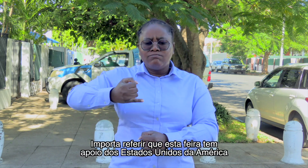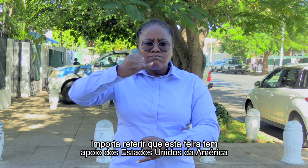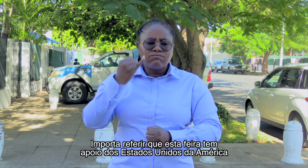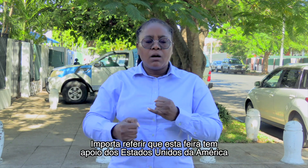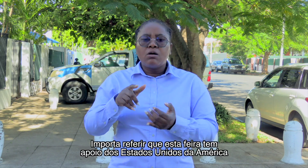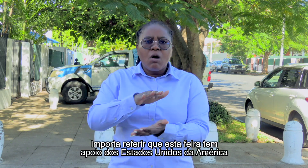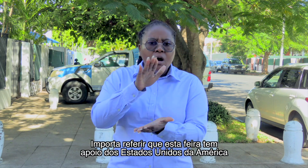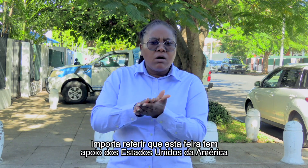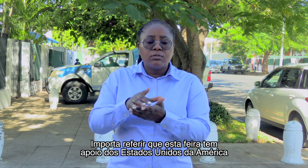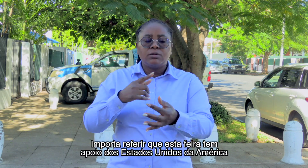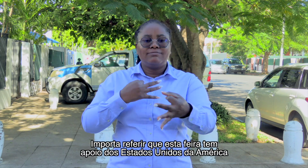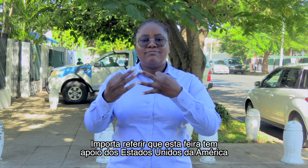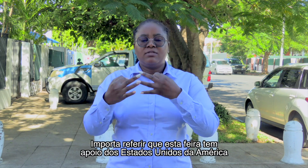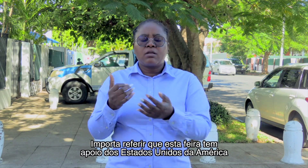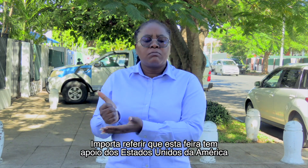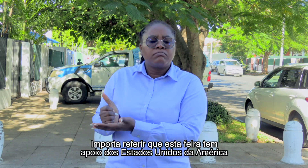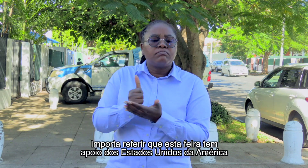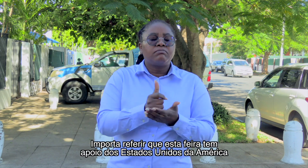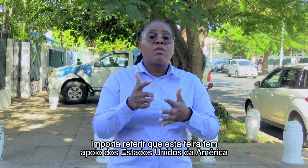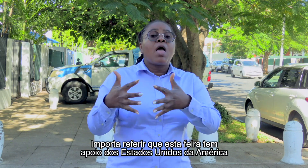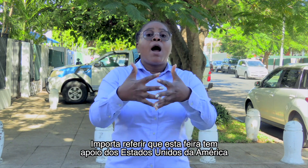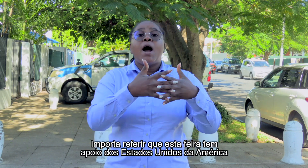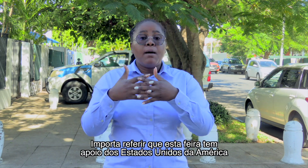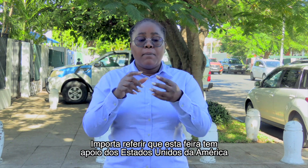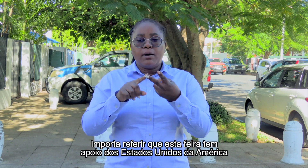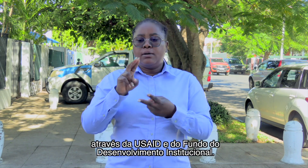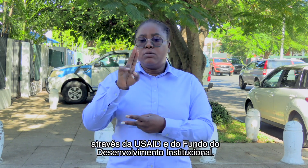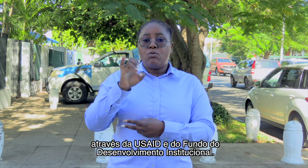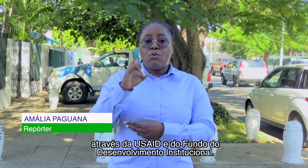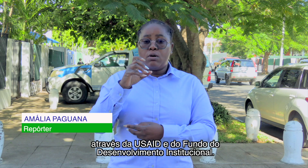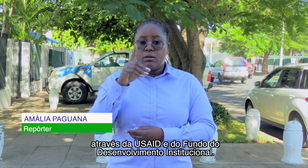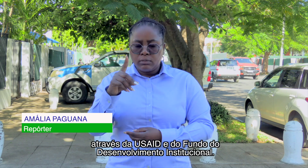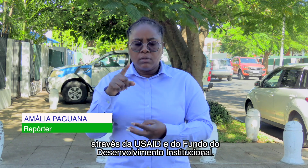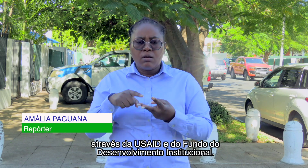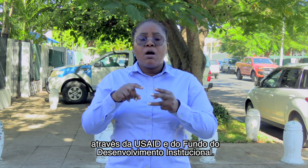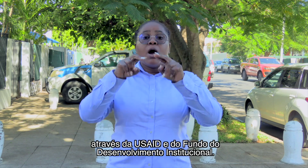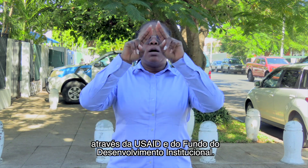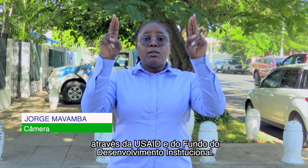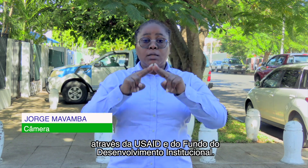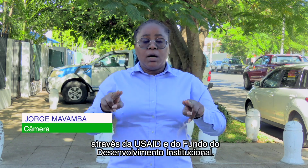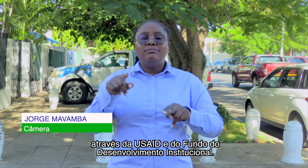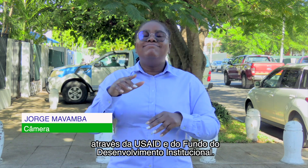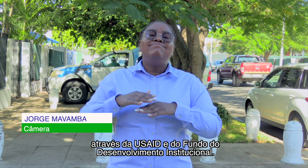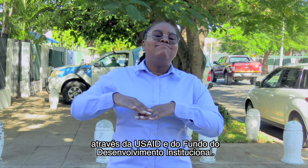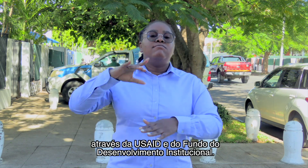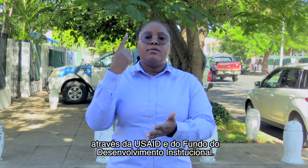Importa referir que esta feira tem apoio dos Estados Unidos da América através da USAID e do Fundo de Desenvolvimento